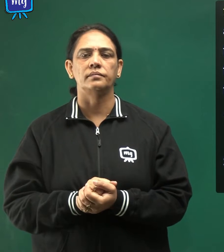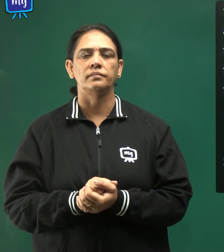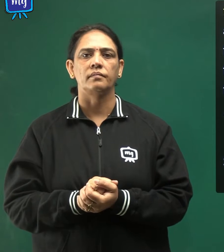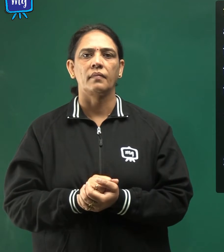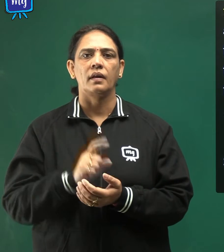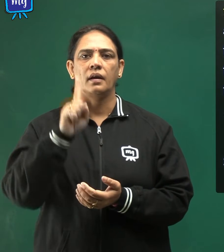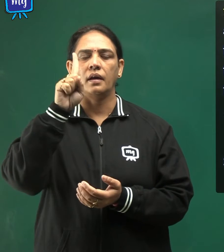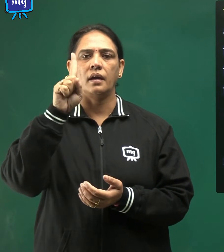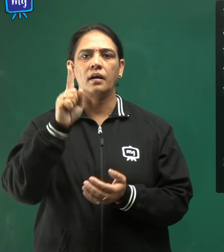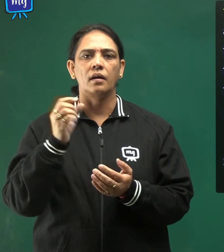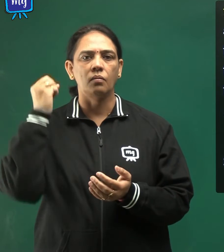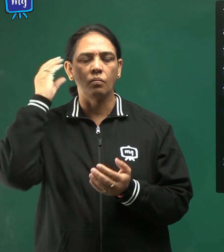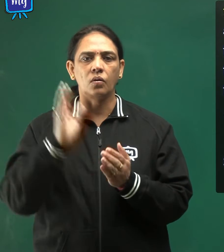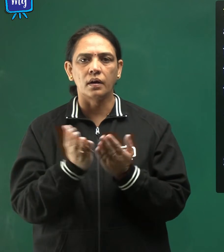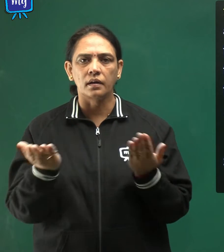एक पुस्तक